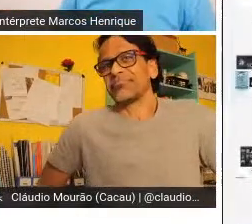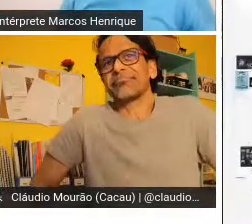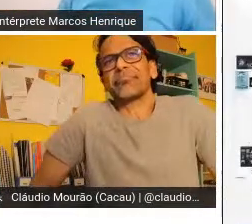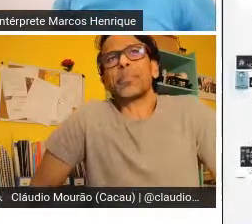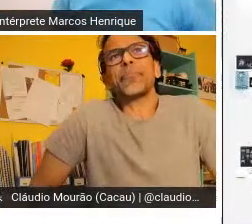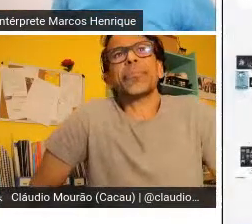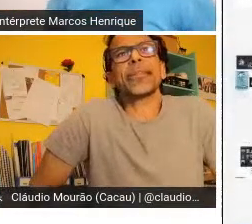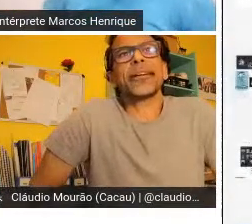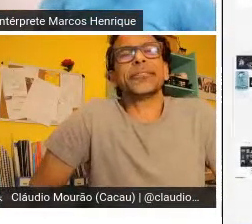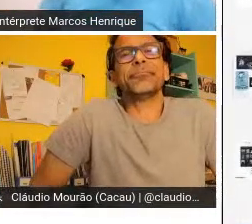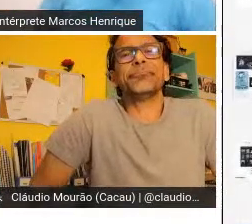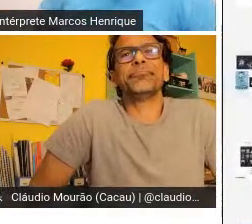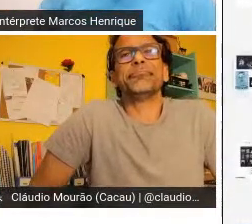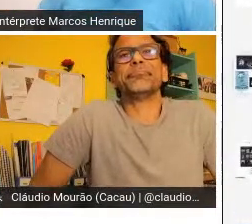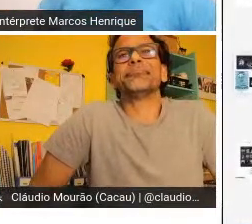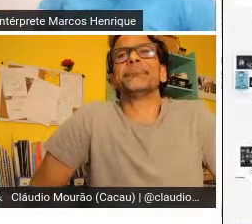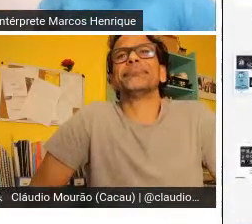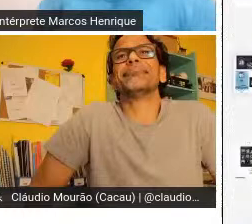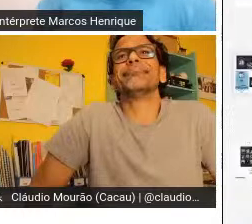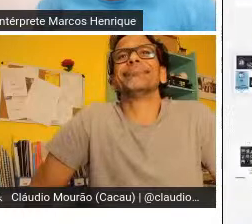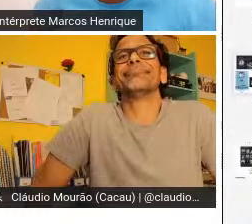favor coloque em a tela